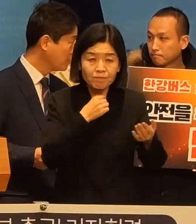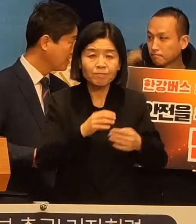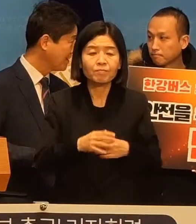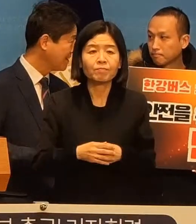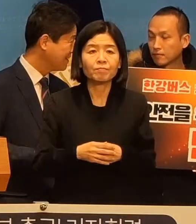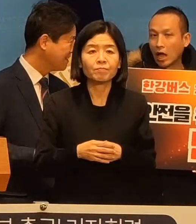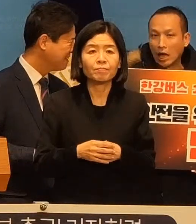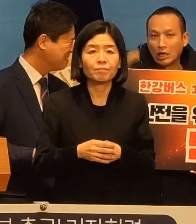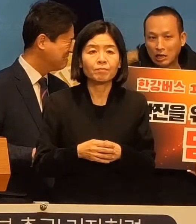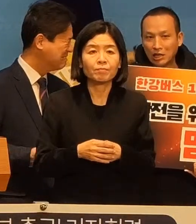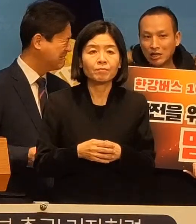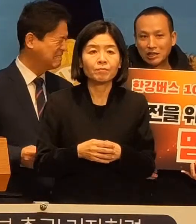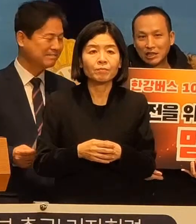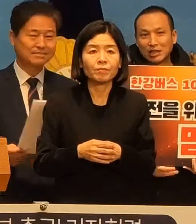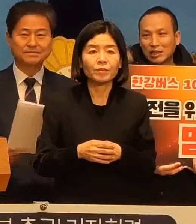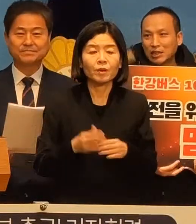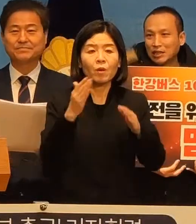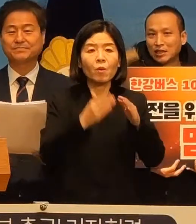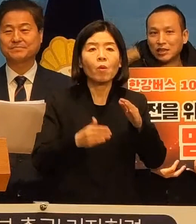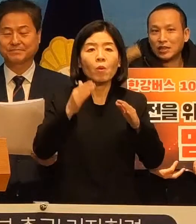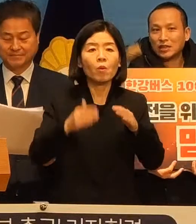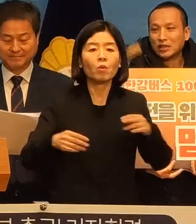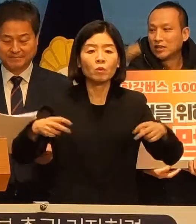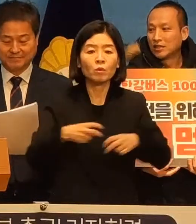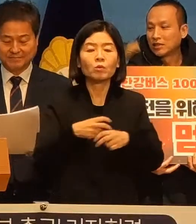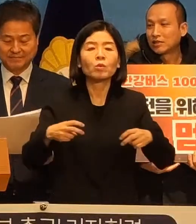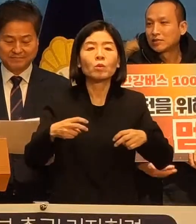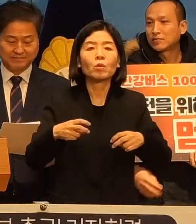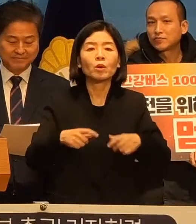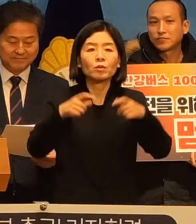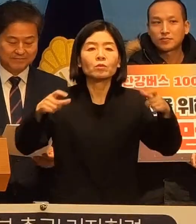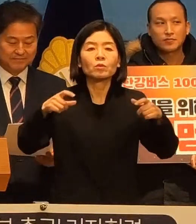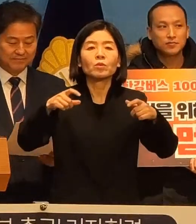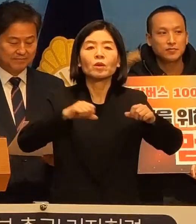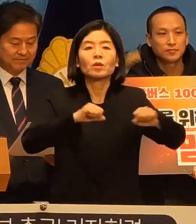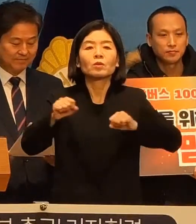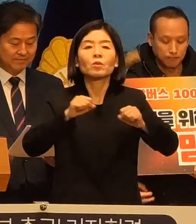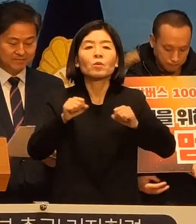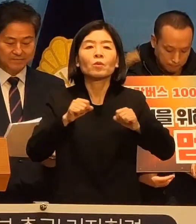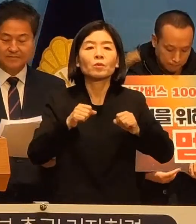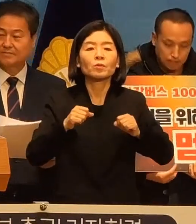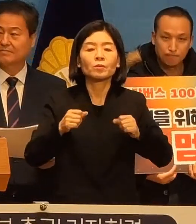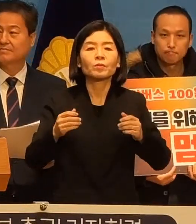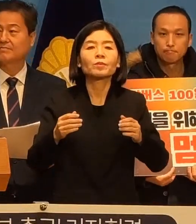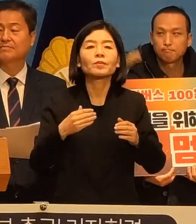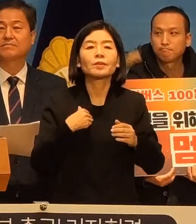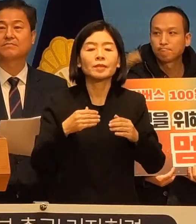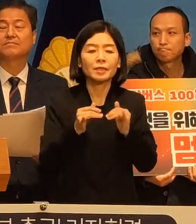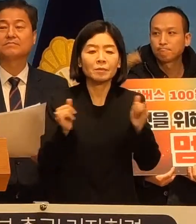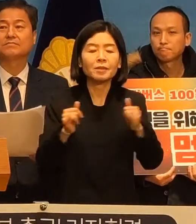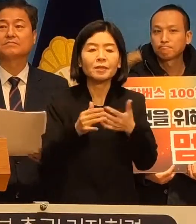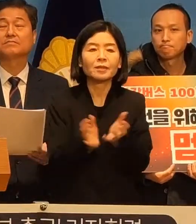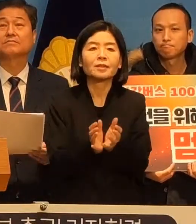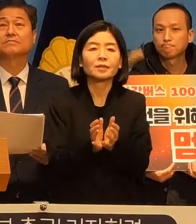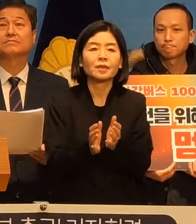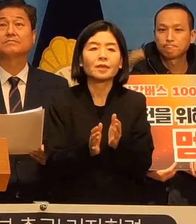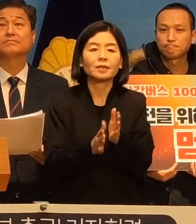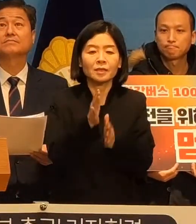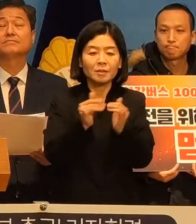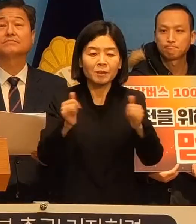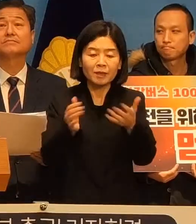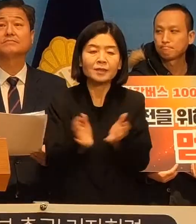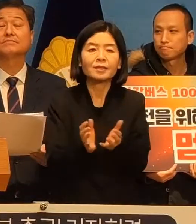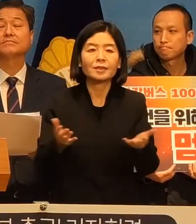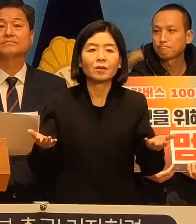낭독을 하겠습니다. 저는 공공교통 확충을 위해서 활동을 하고 있는 시민단체에서 일을 하고 있고요. 특히 이번 한강버스